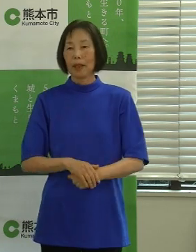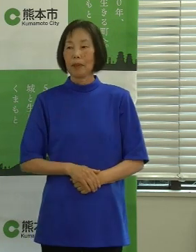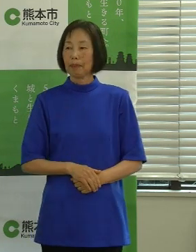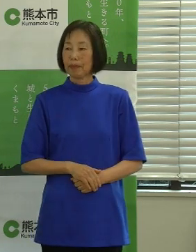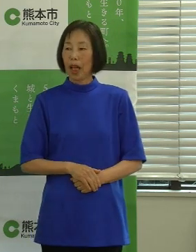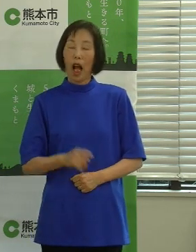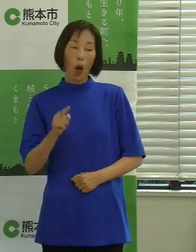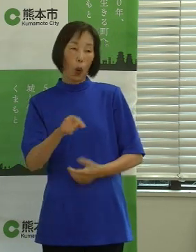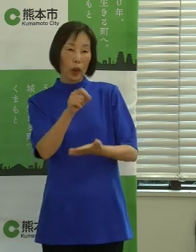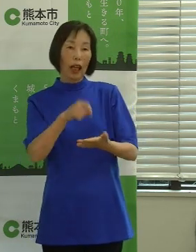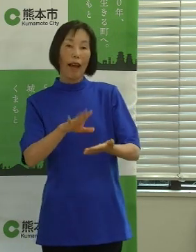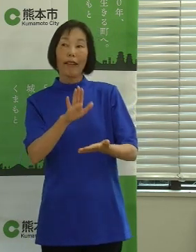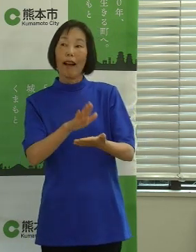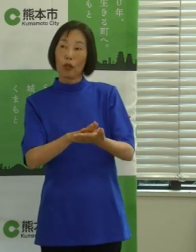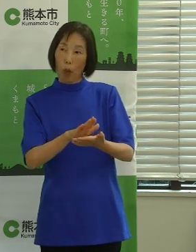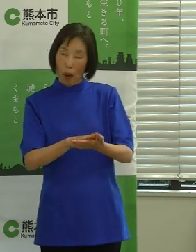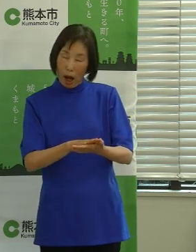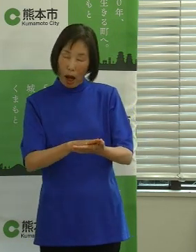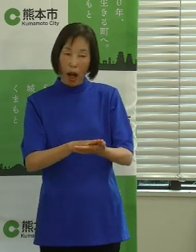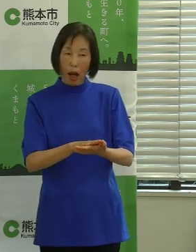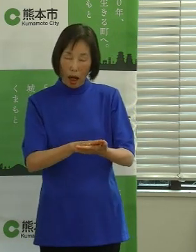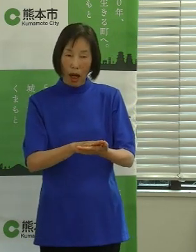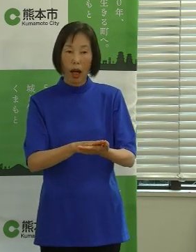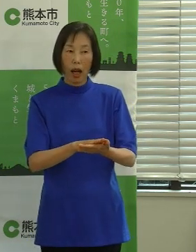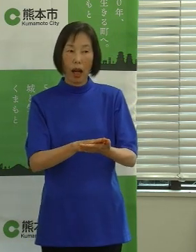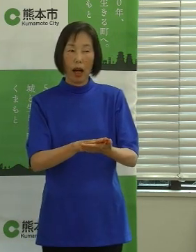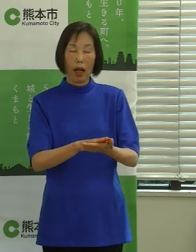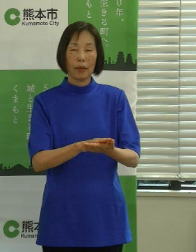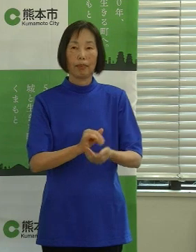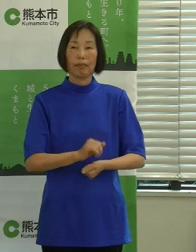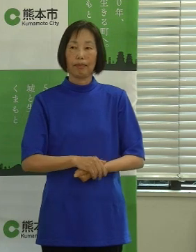今ここに書いてあるのは一応横に、